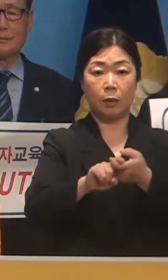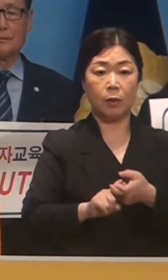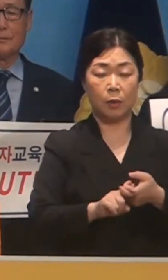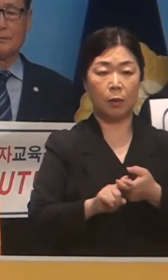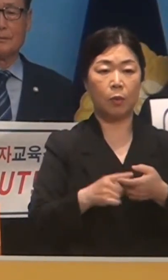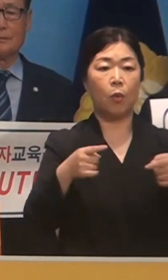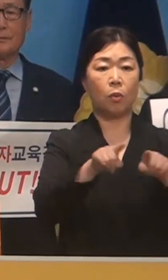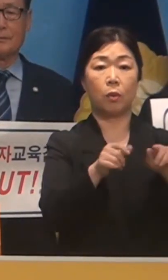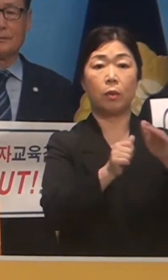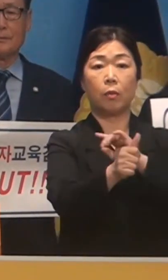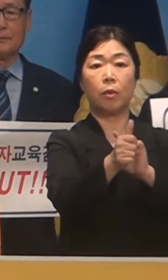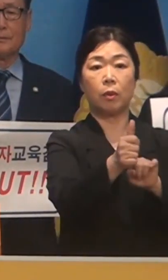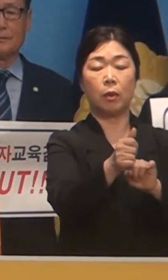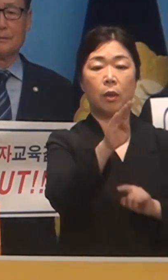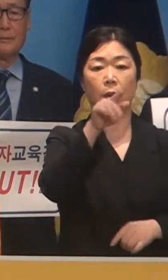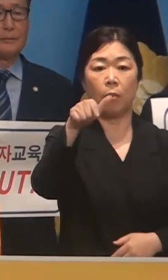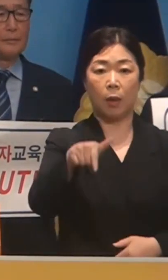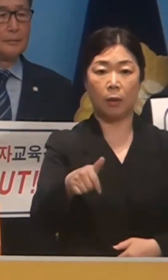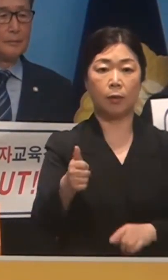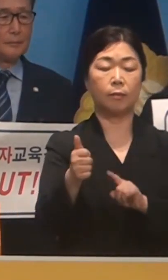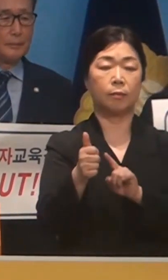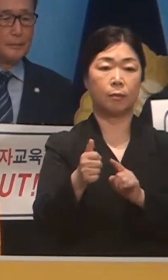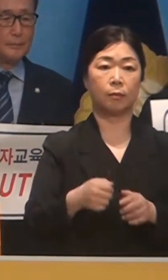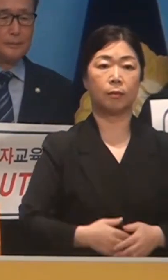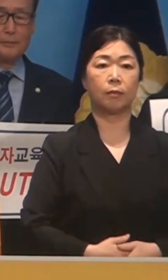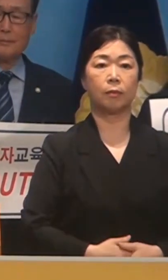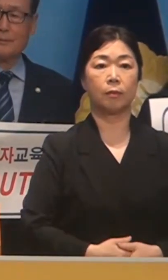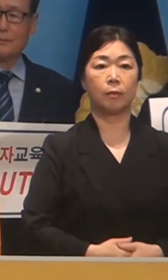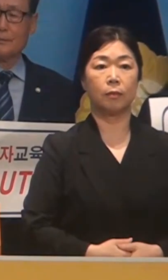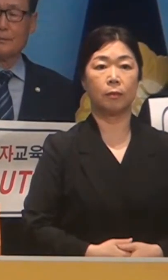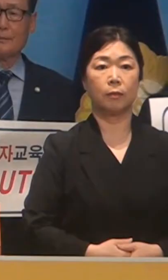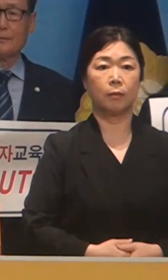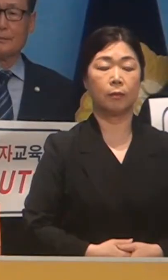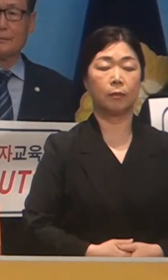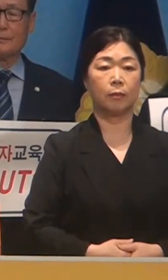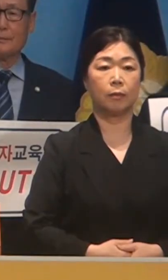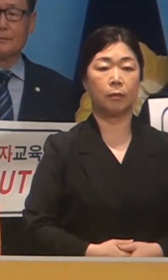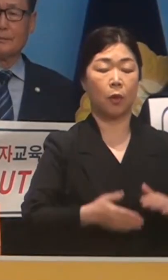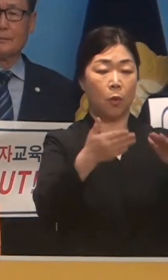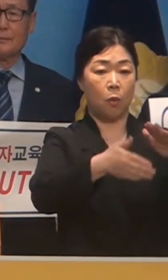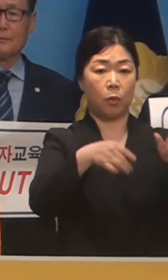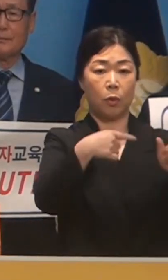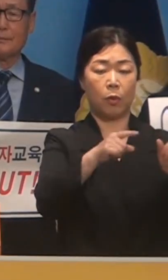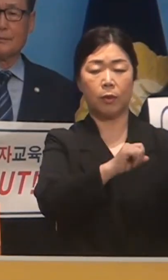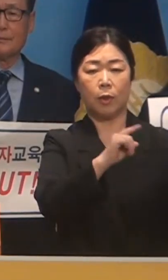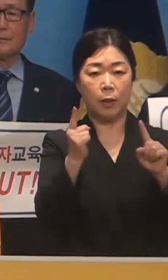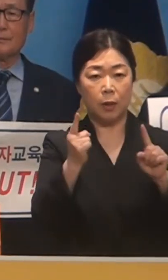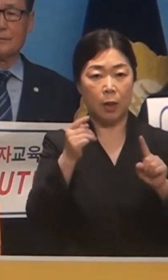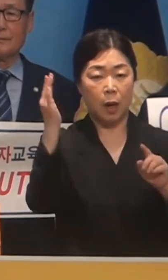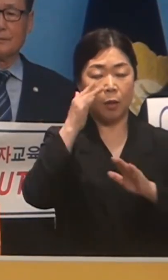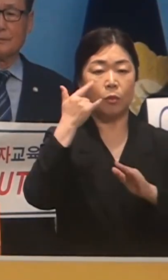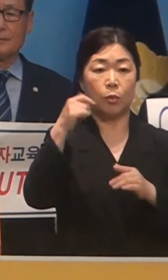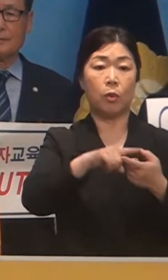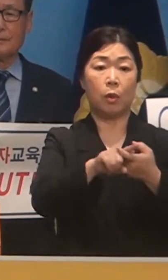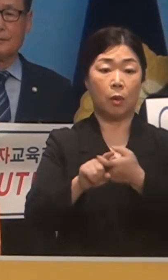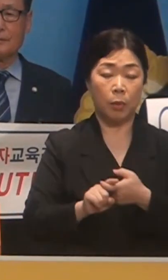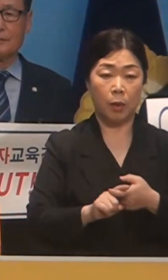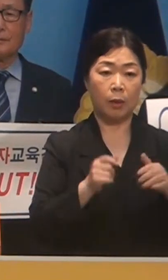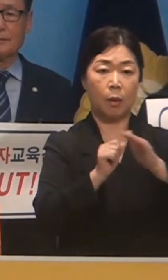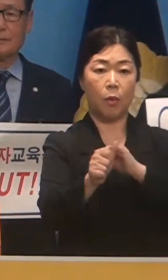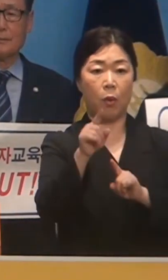단체연합 공동대표이신 박은희 대표님, 그 다음에 공교살리기 학부모연합 대표이신